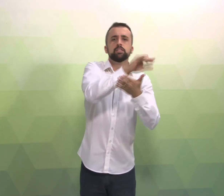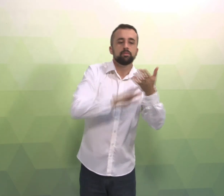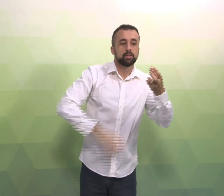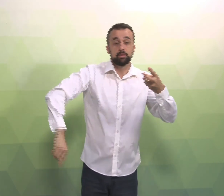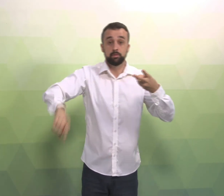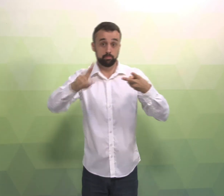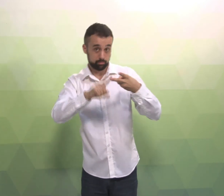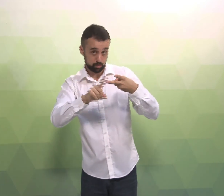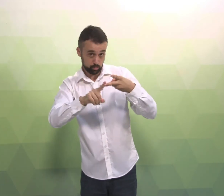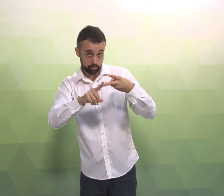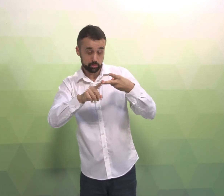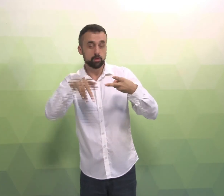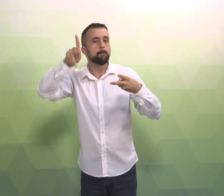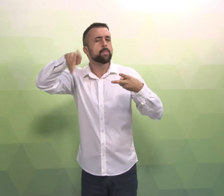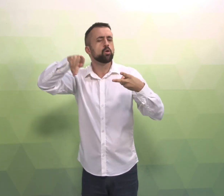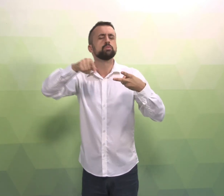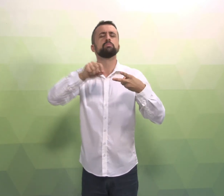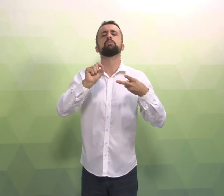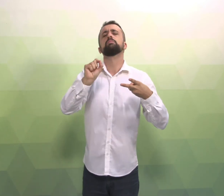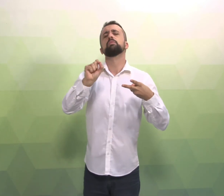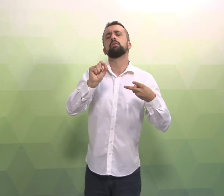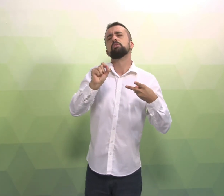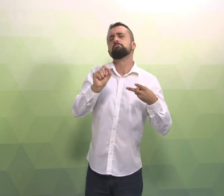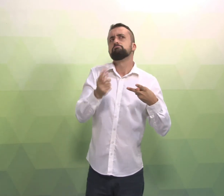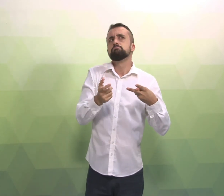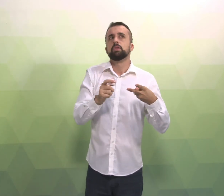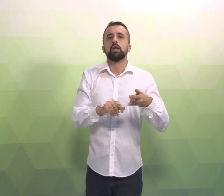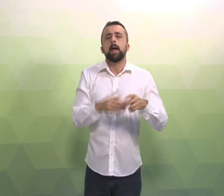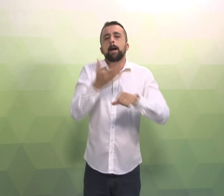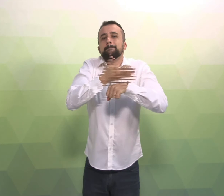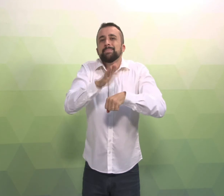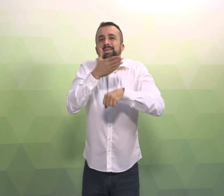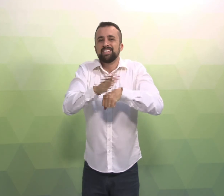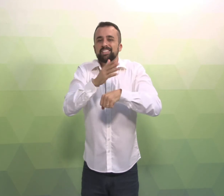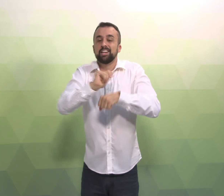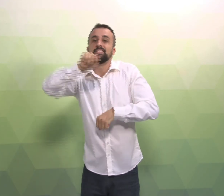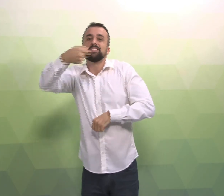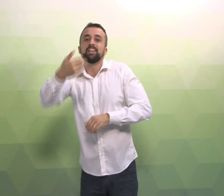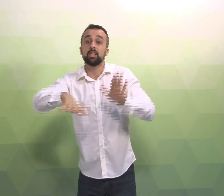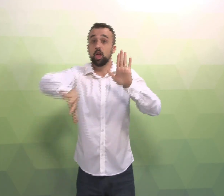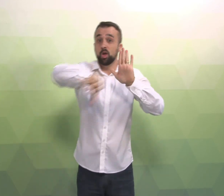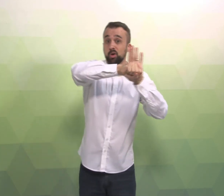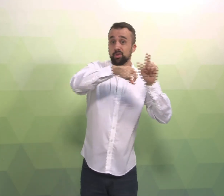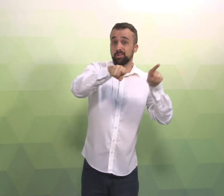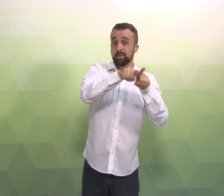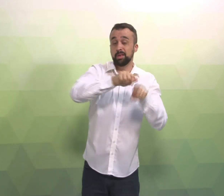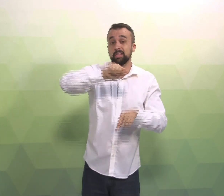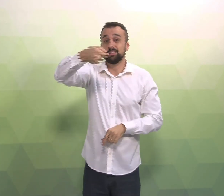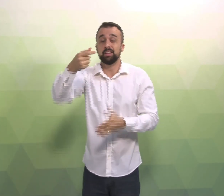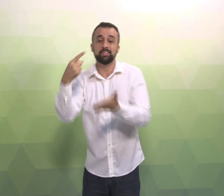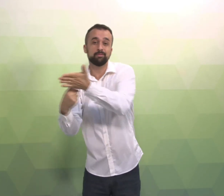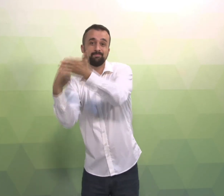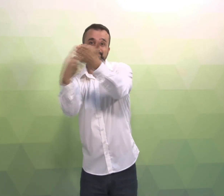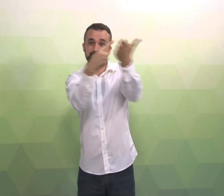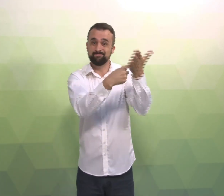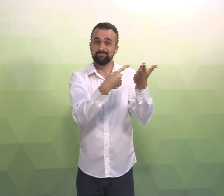A segunda atividade avaliativa será para praticar sinais icônicos e arbitrários.